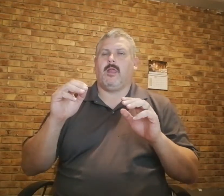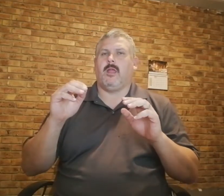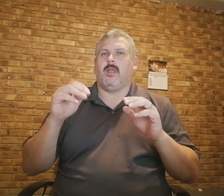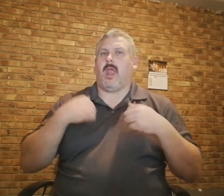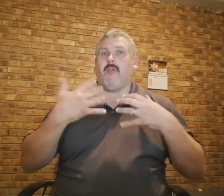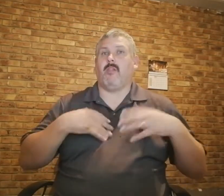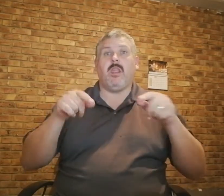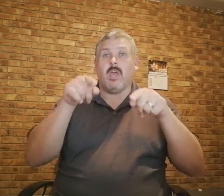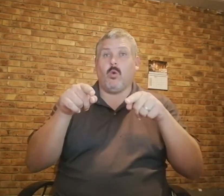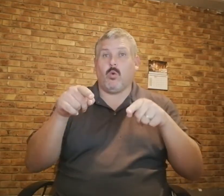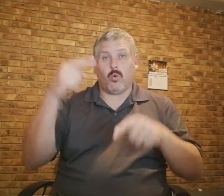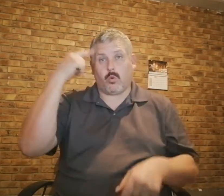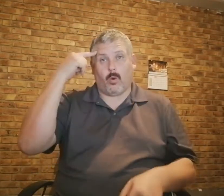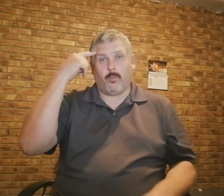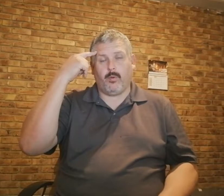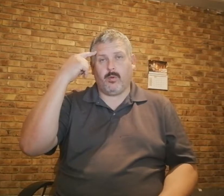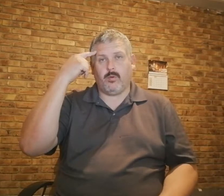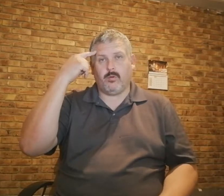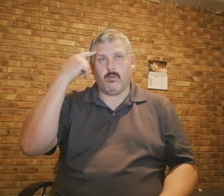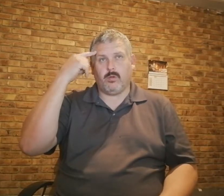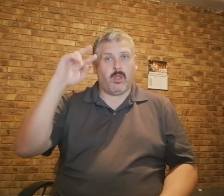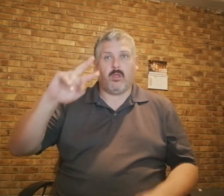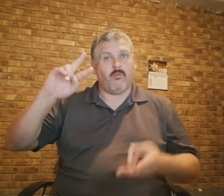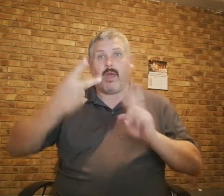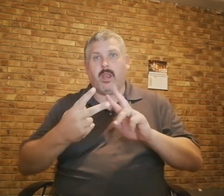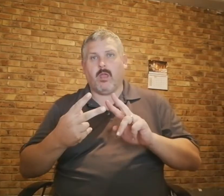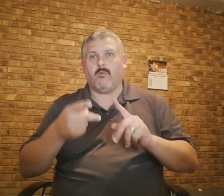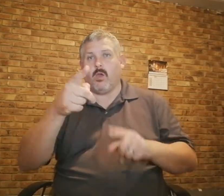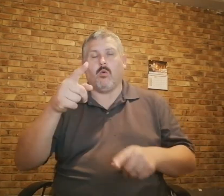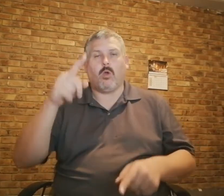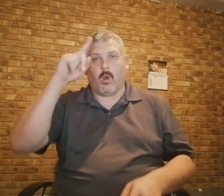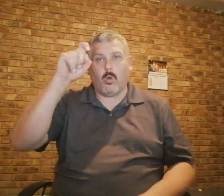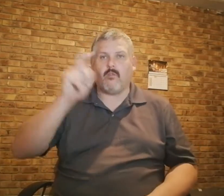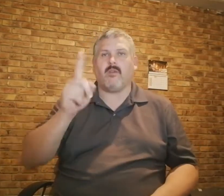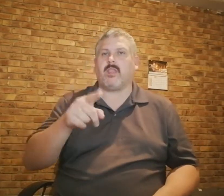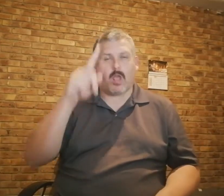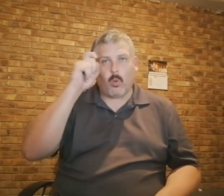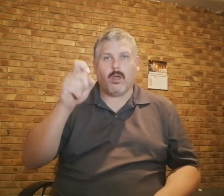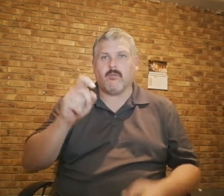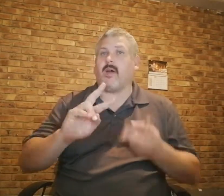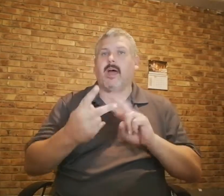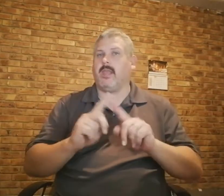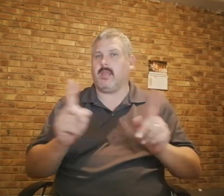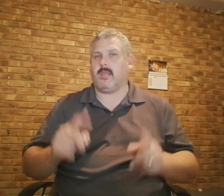Ek wil nie jou kop, die ander wil geloof wat jy gloe, die ander nie.